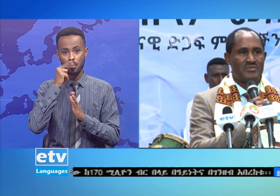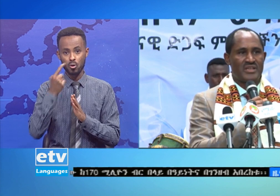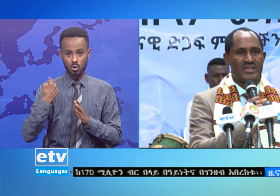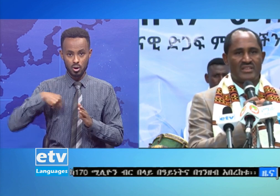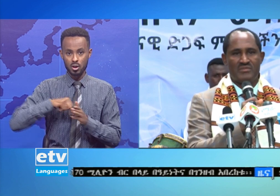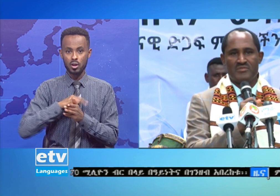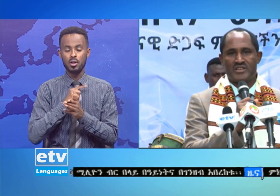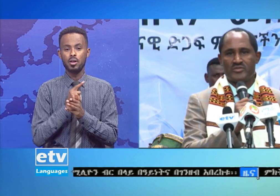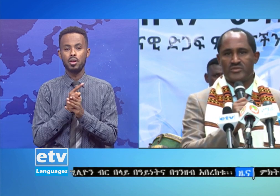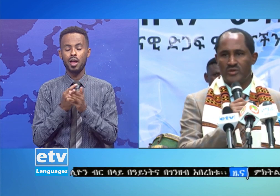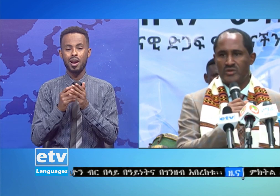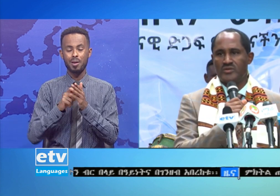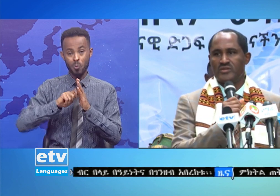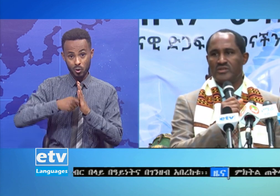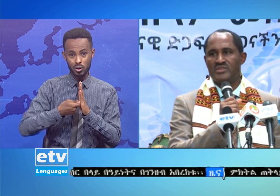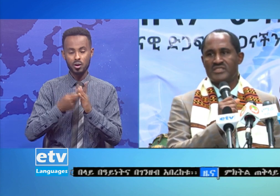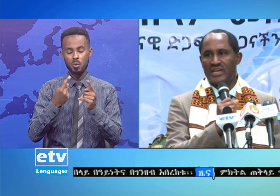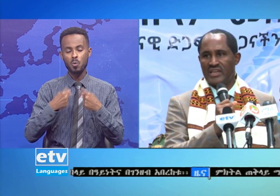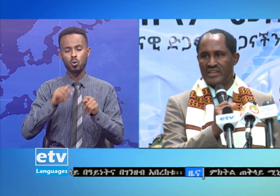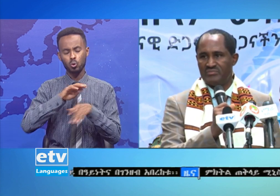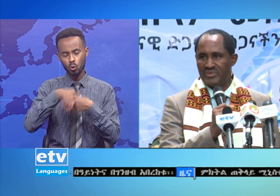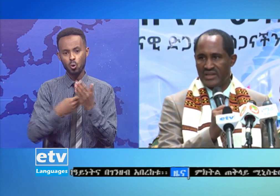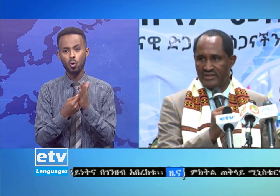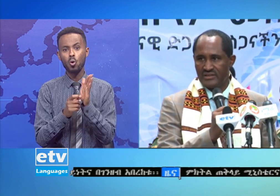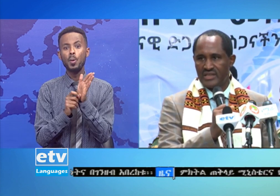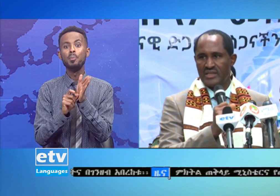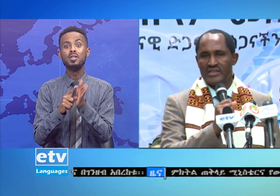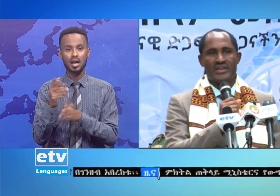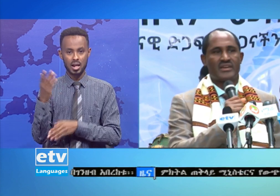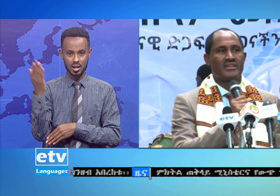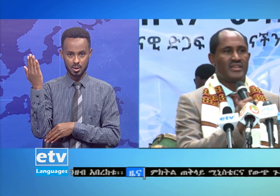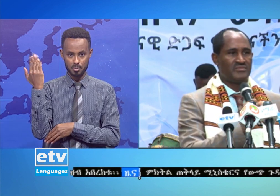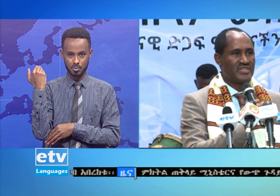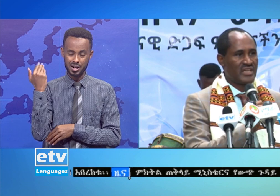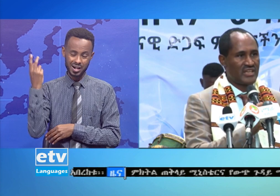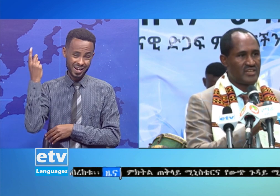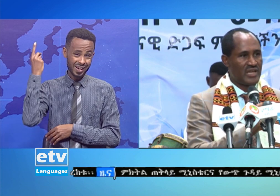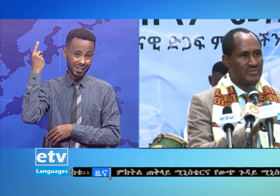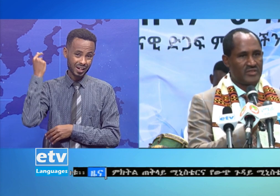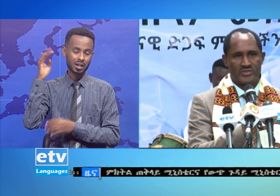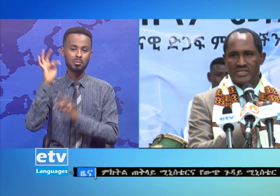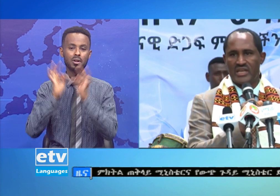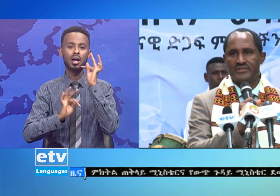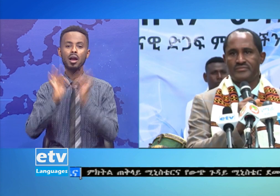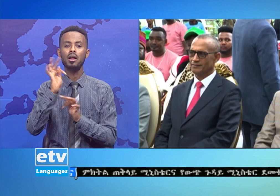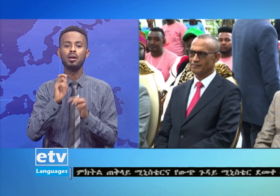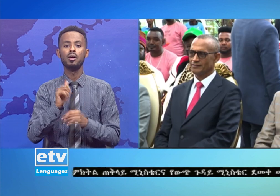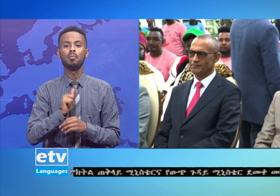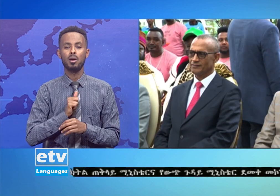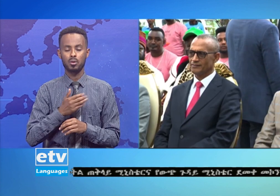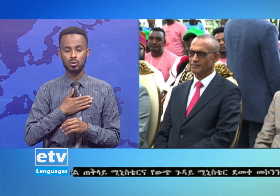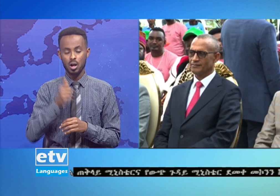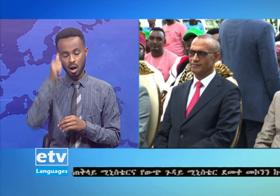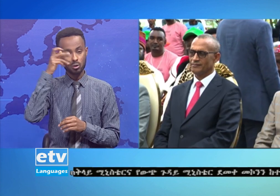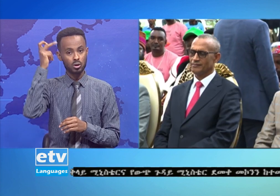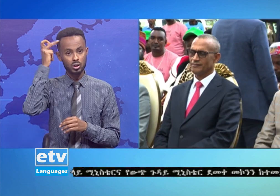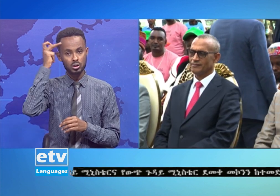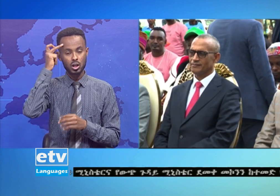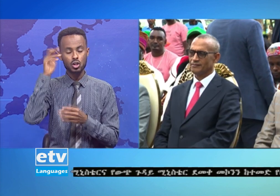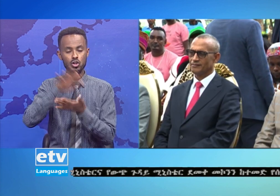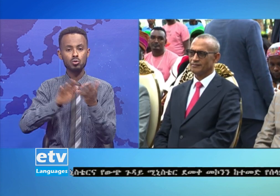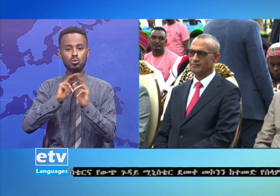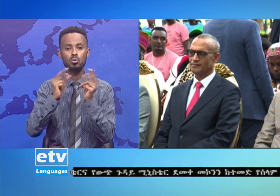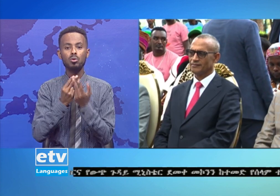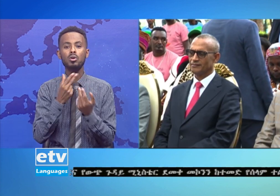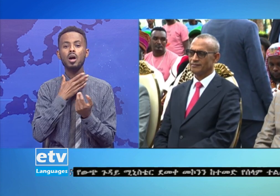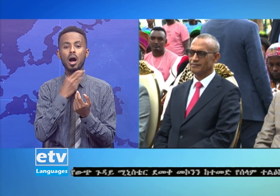አቃሎ ለመመልከት ለሚመክሩት ሁሉ ምሳሌ የነበርን የቀደምት ታሪክ ባለቤቶች ነን። አቶ ደስታ የሽብር ቡድኑ